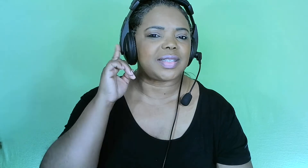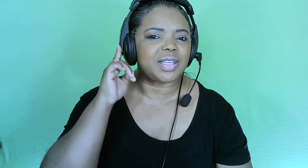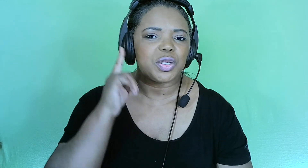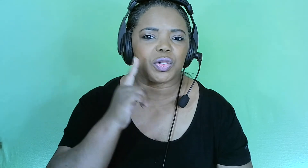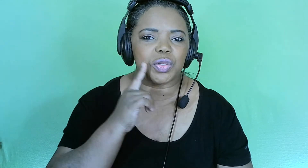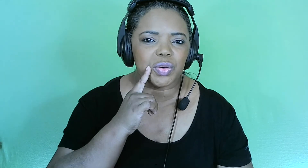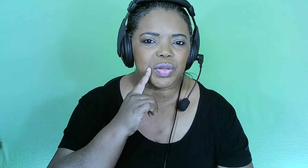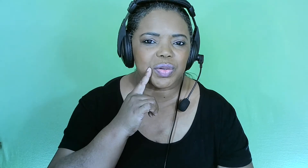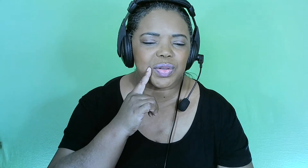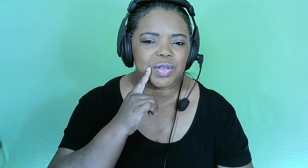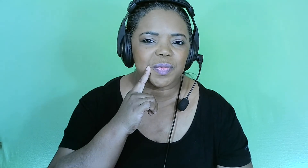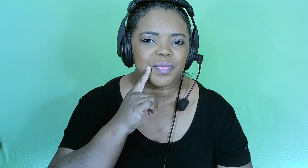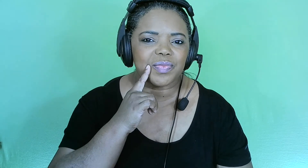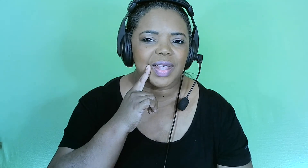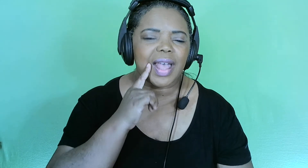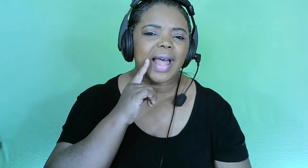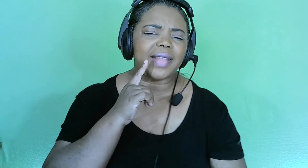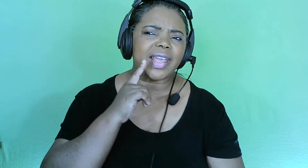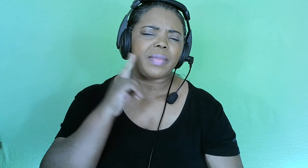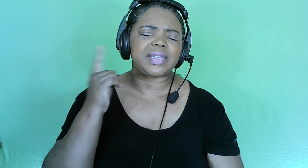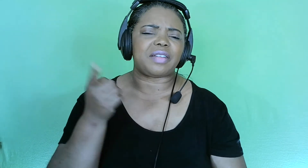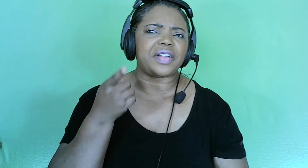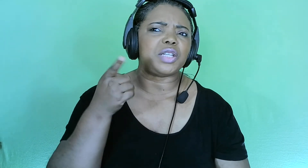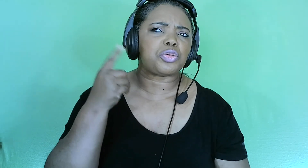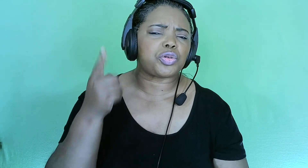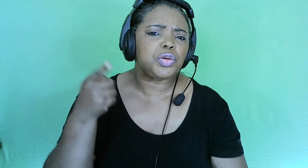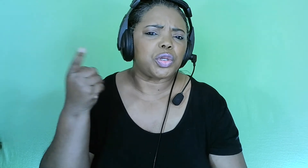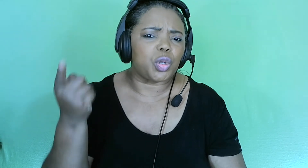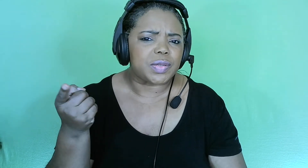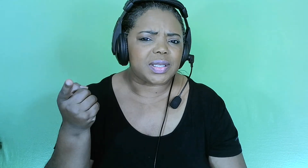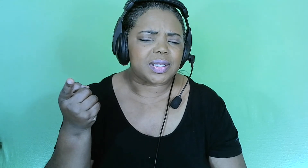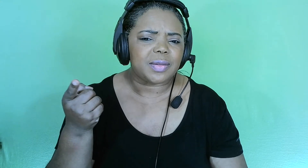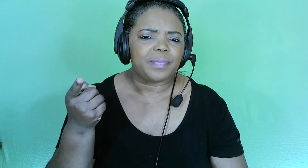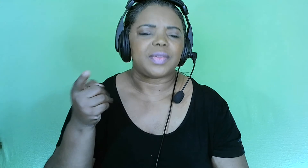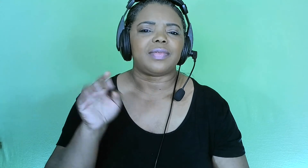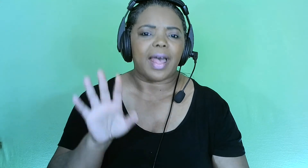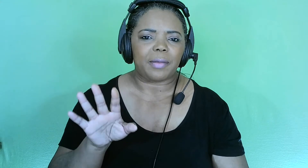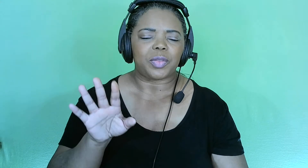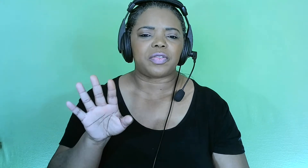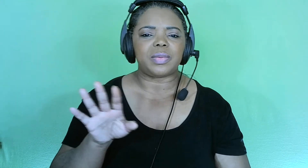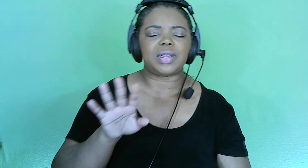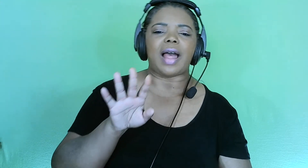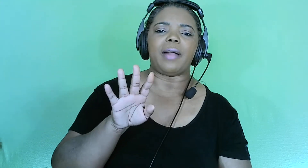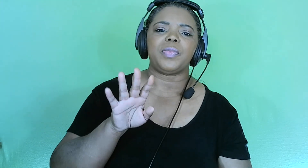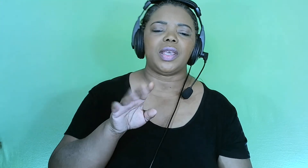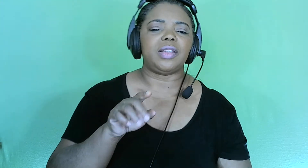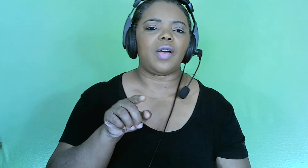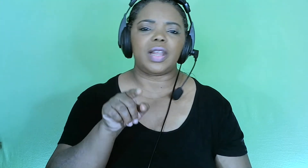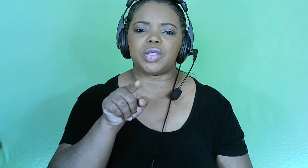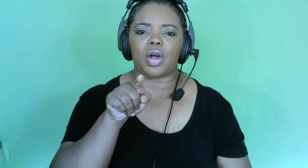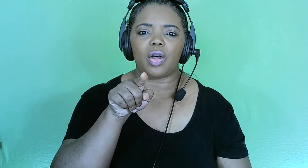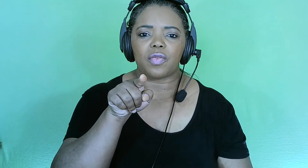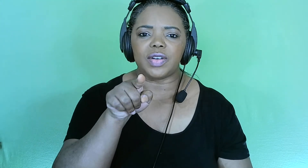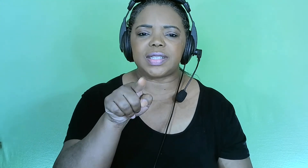conhece surdos? Radaí, mas você tá falando surdos. Tá, então vamos lá. Então, olha só.